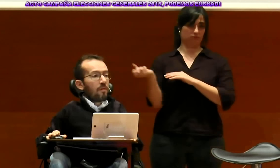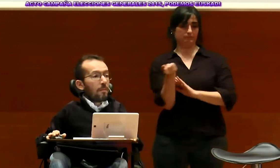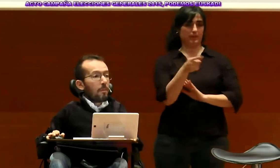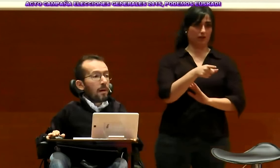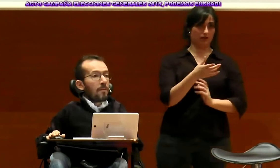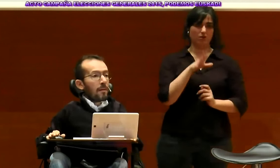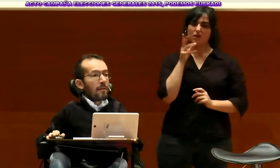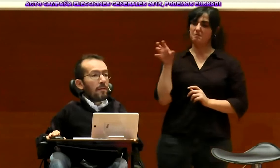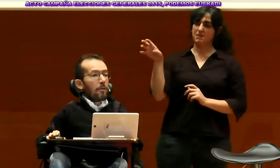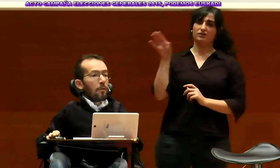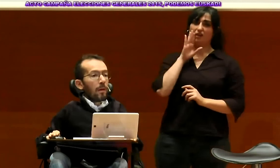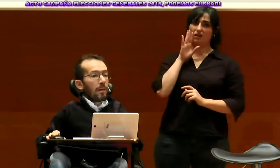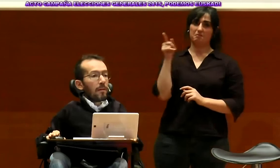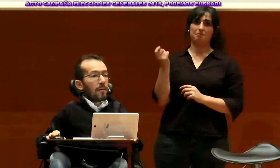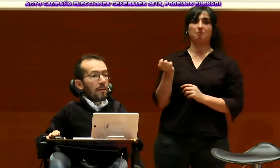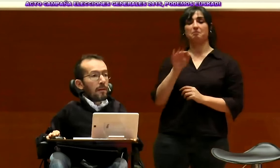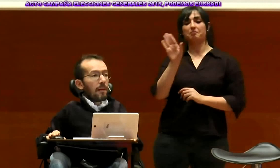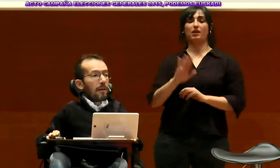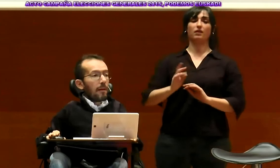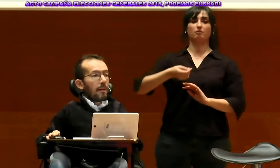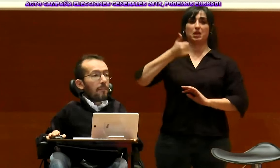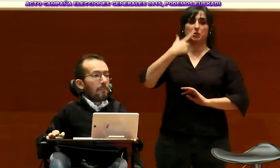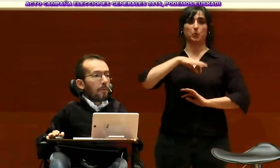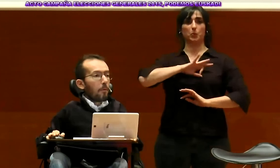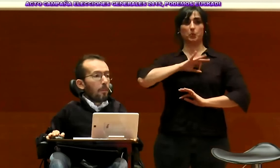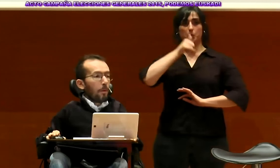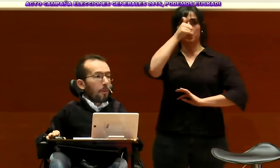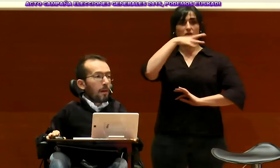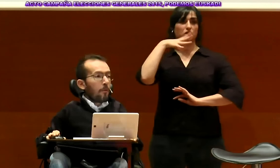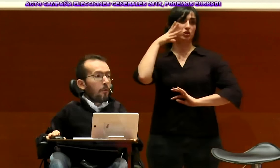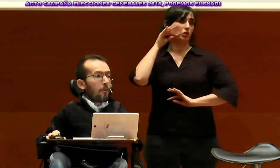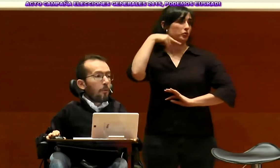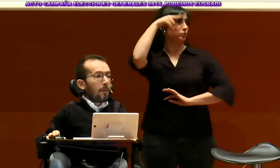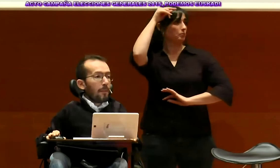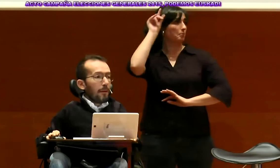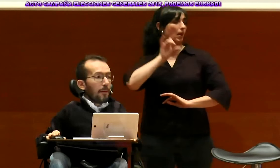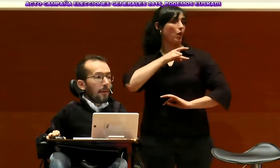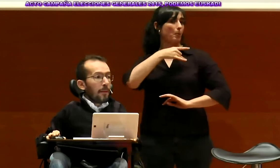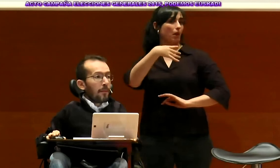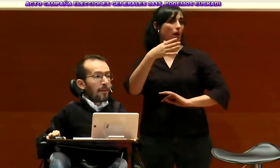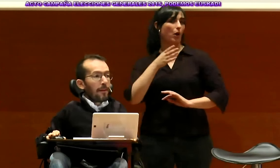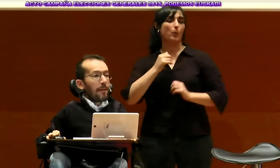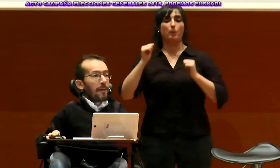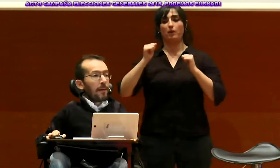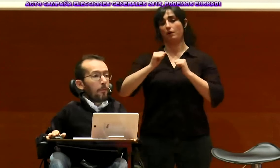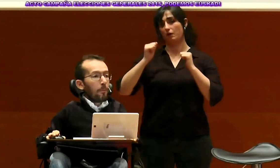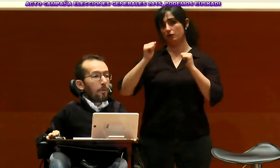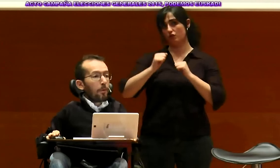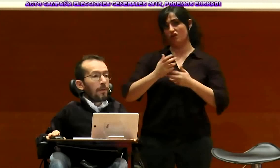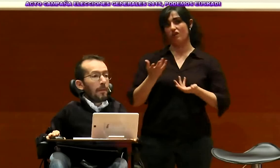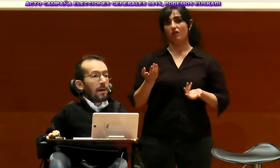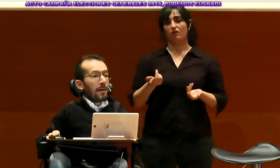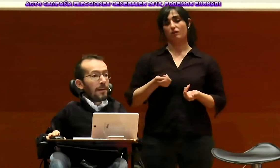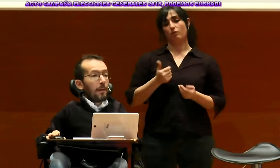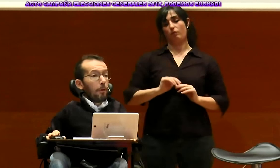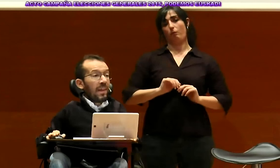hubiera muchísimos más señores con el pelo blanco, de avanzada edad y con un poquito